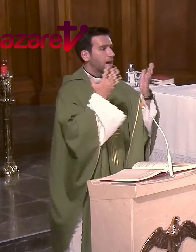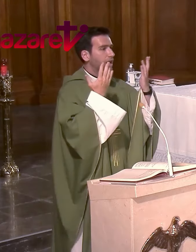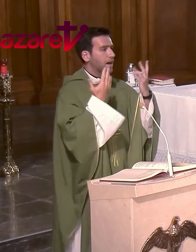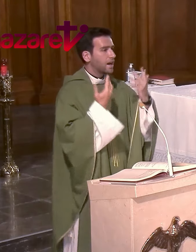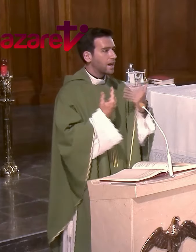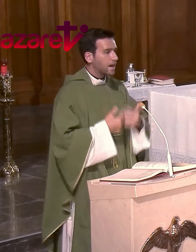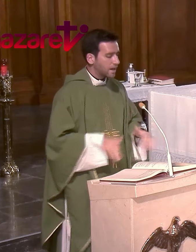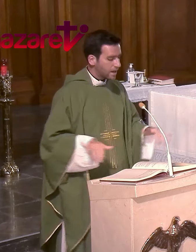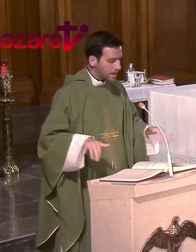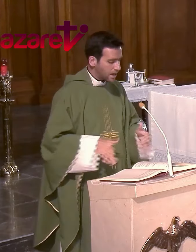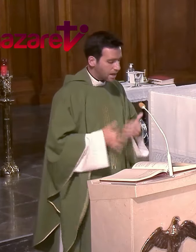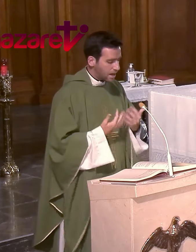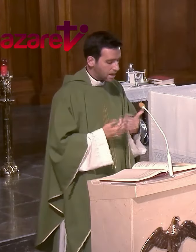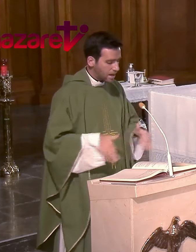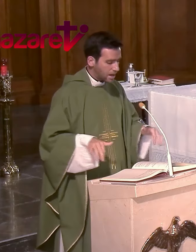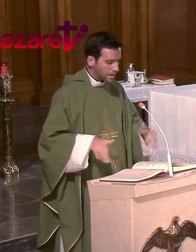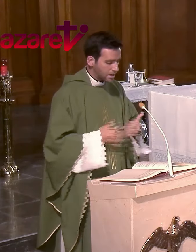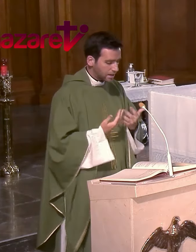Aleluya,